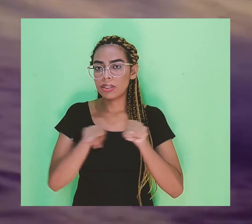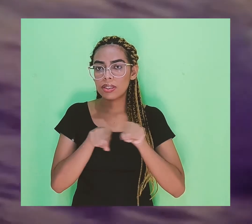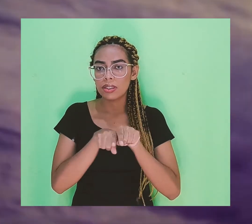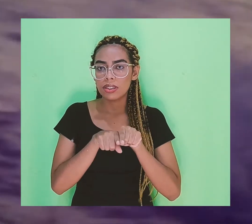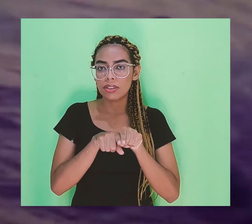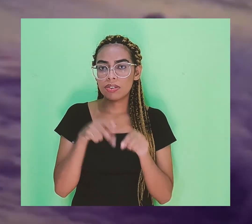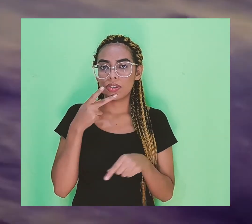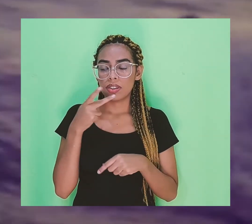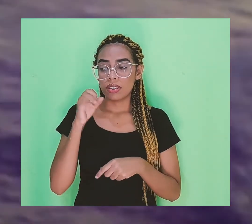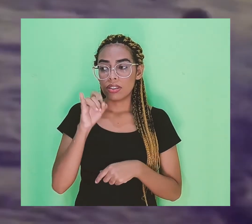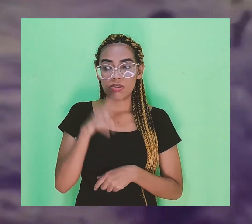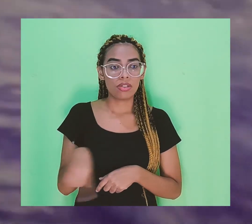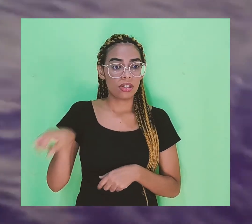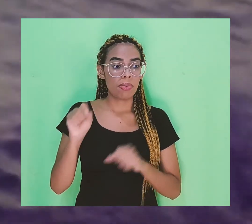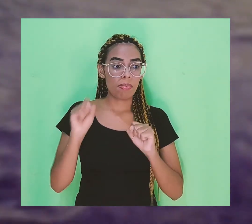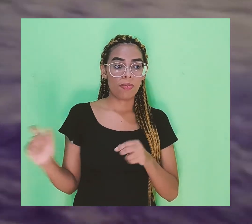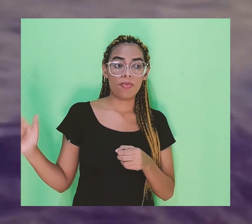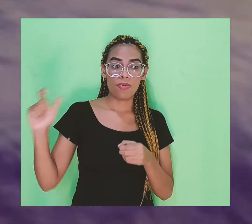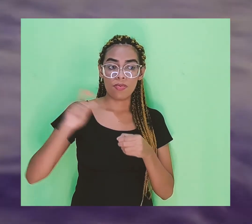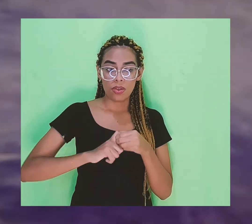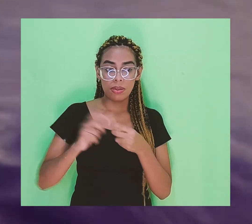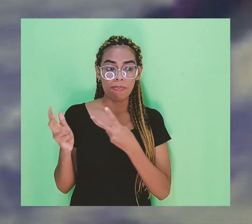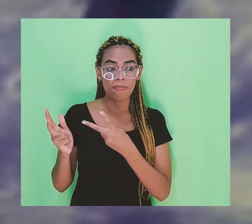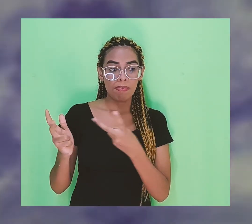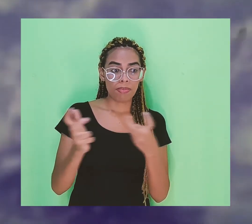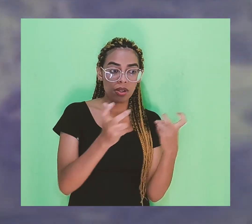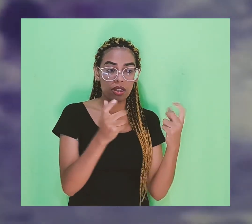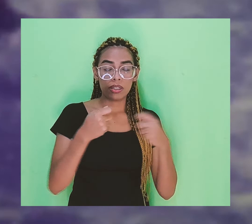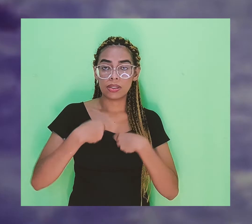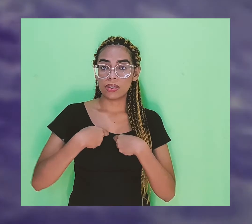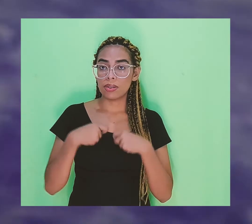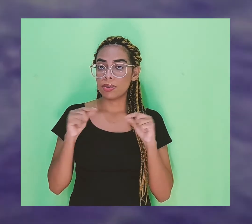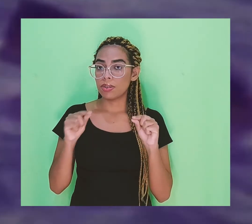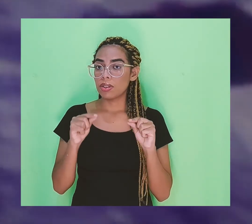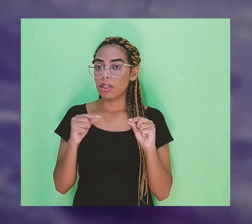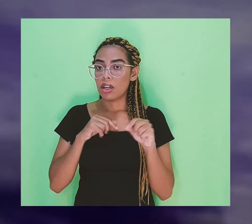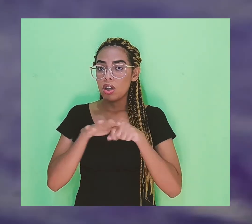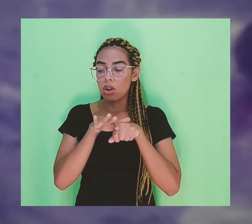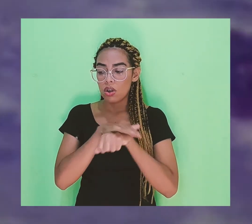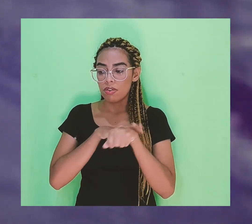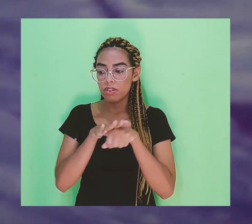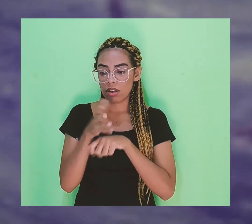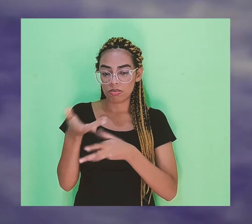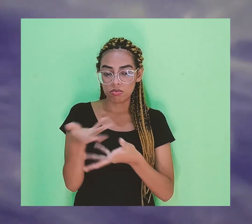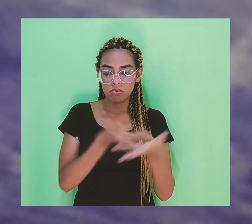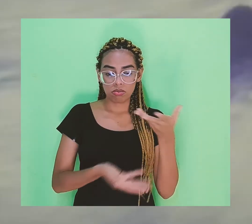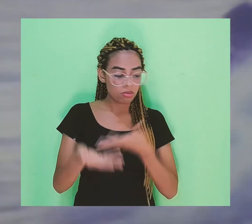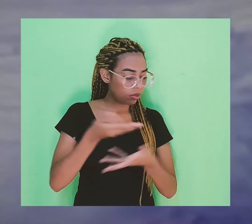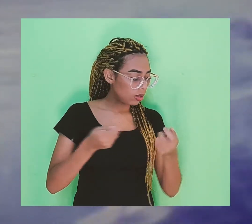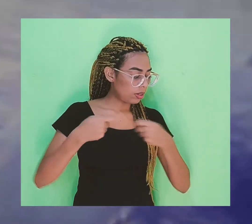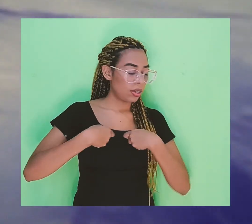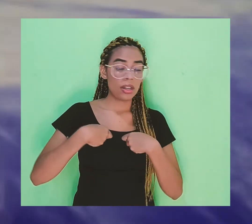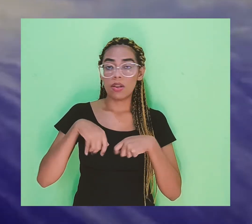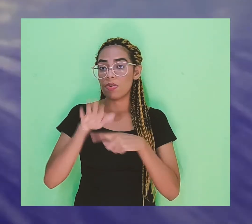no começo, quem puder voltar lá e acompanhar. E essa segunda que a gente quer trazer cineclubistas para conversar e trocar experiências, né? Que a gente tem que falar dos